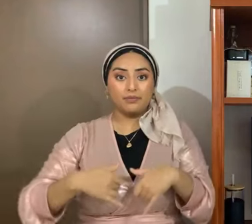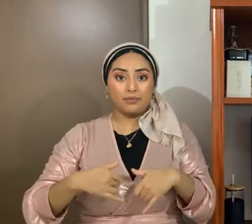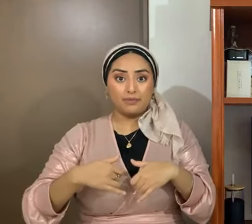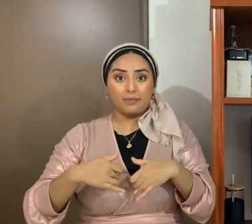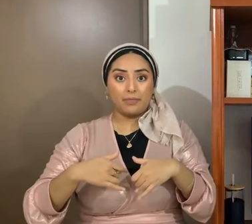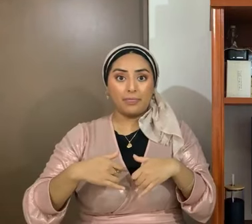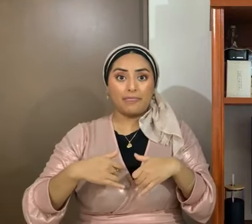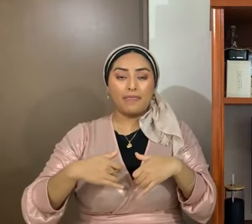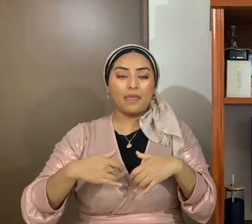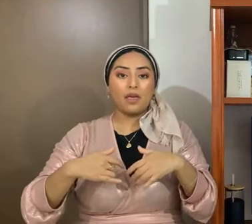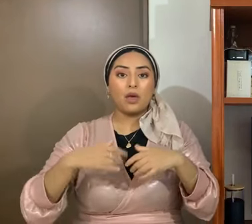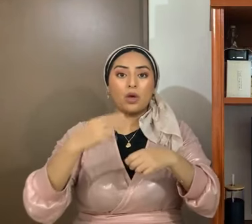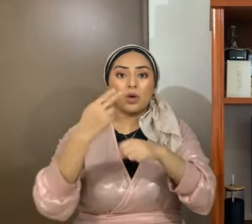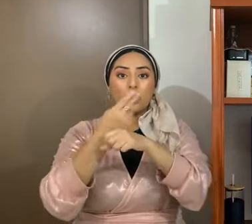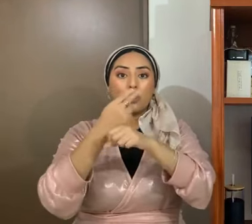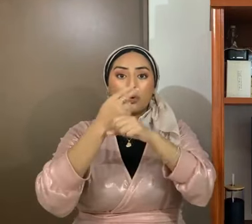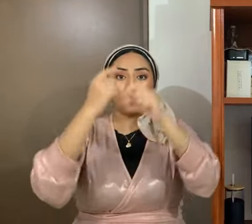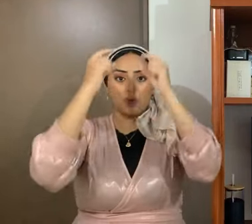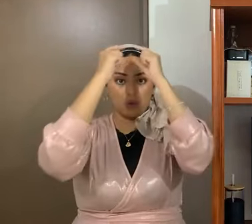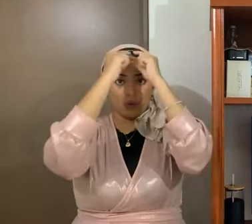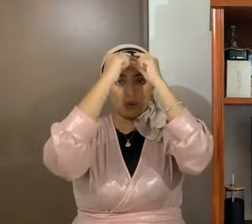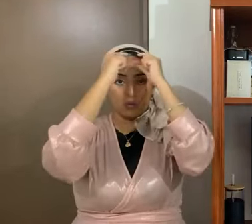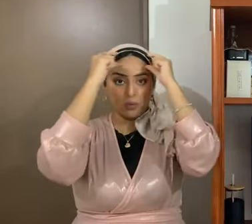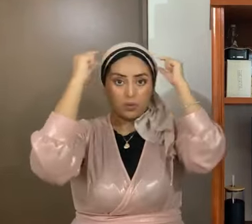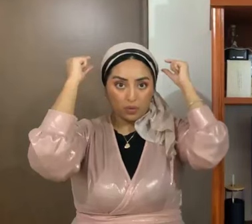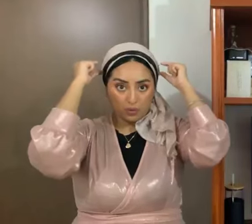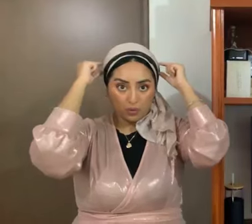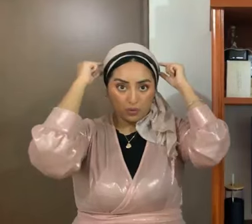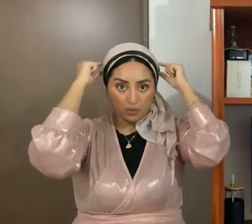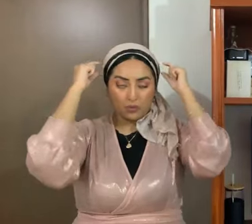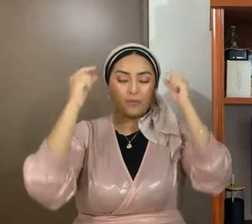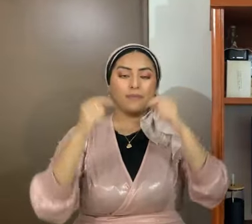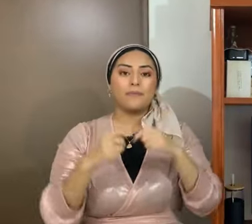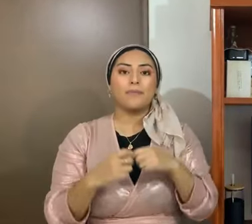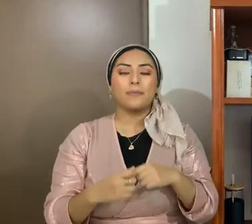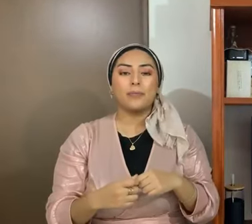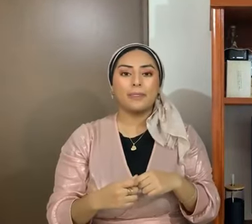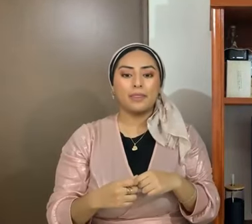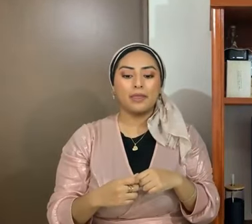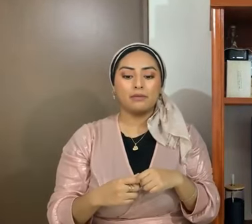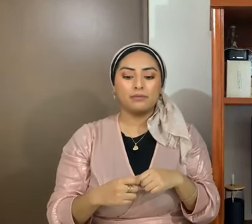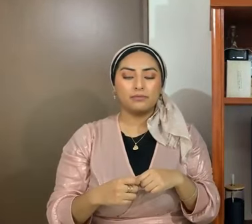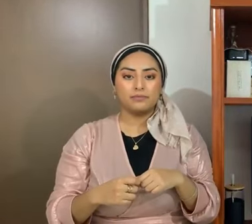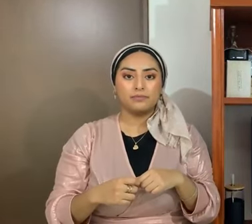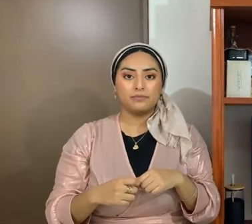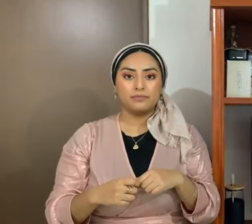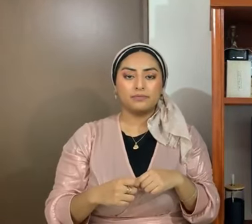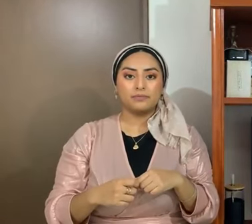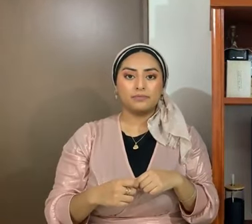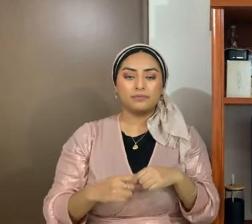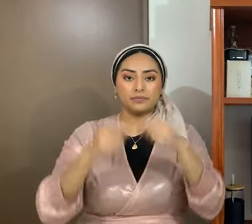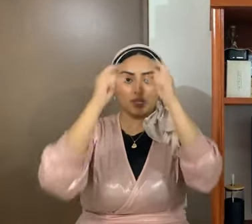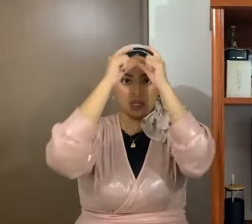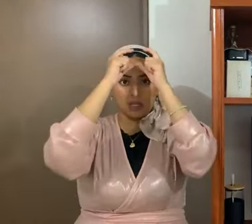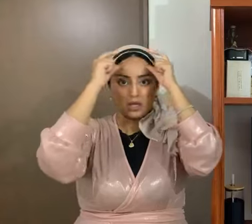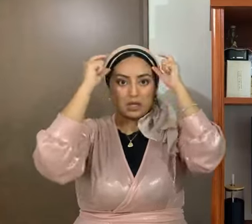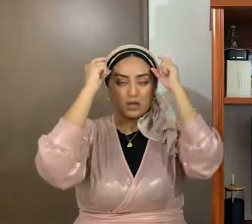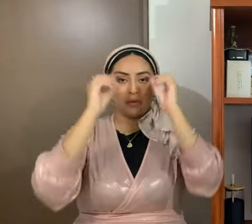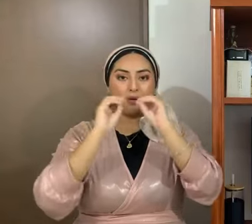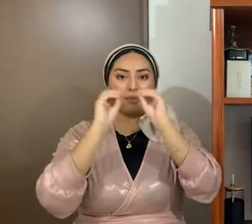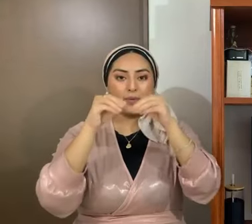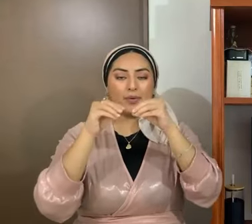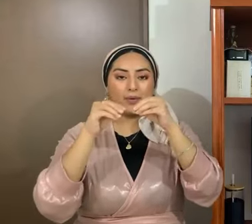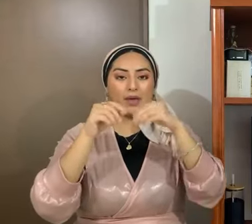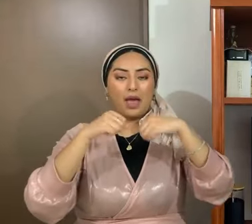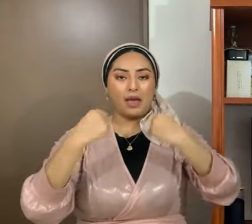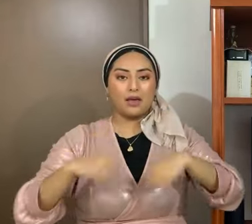bordada, la diadema. No es mitra, porque la mitra viene de un dios falso, no, era una diadema que se ponía